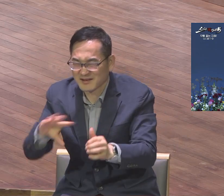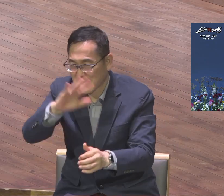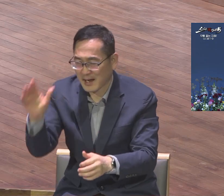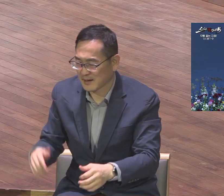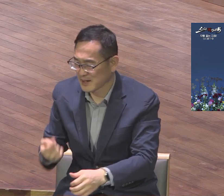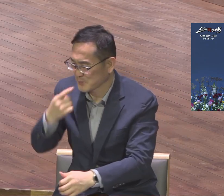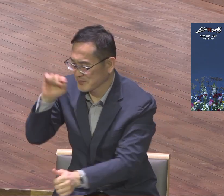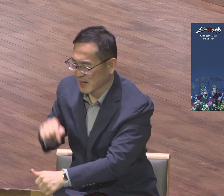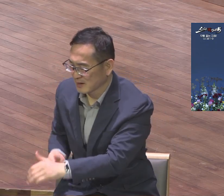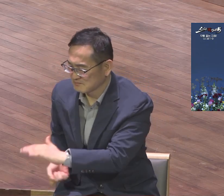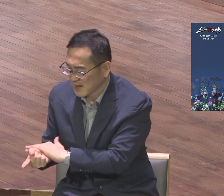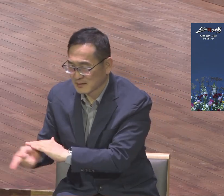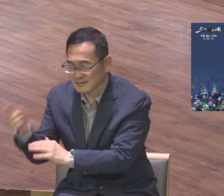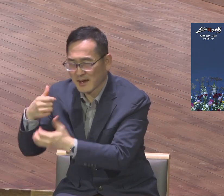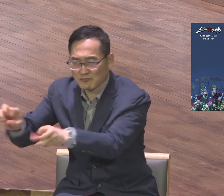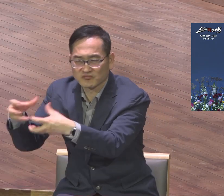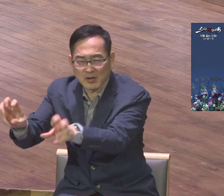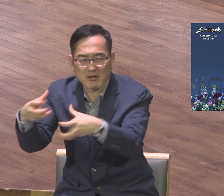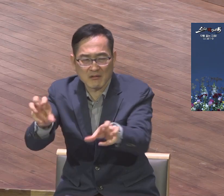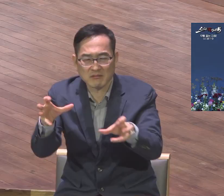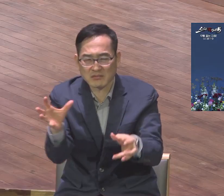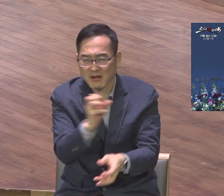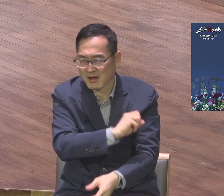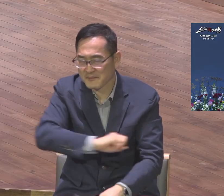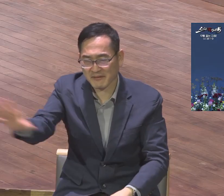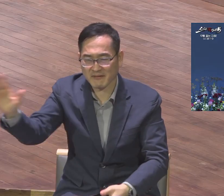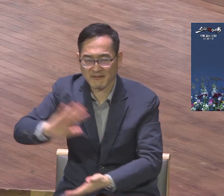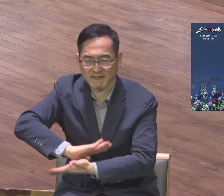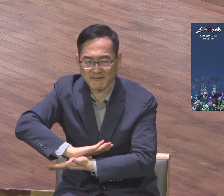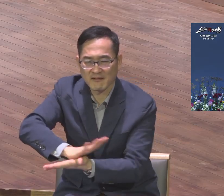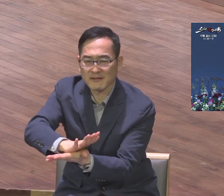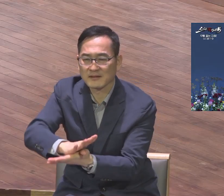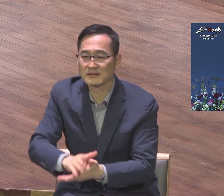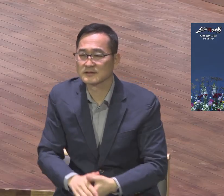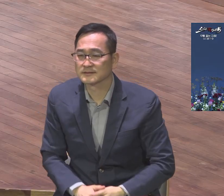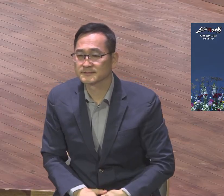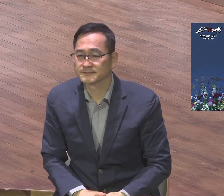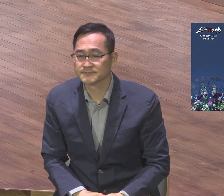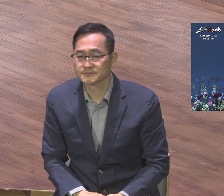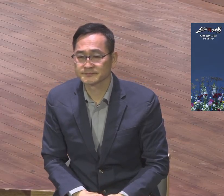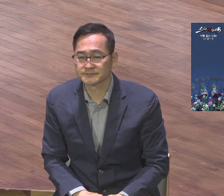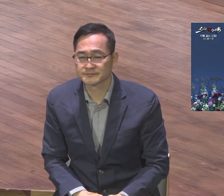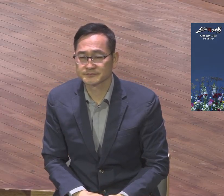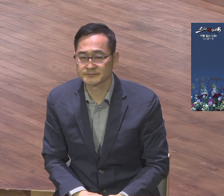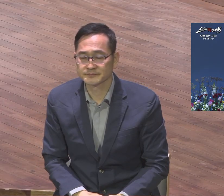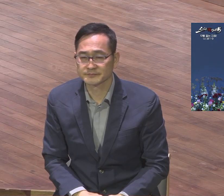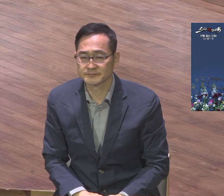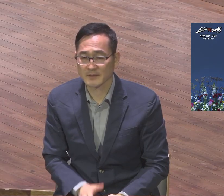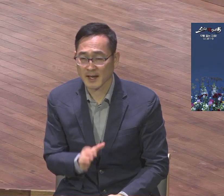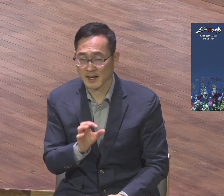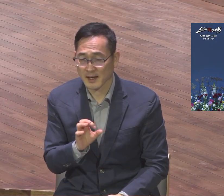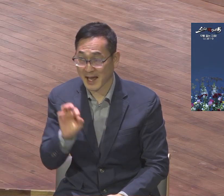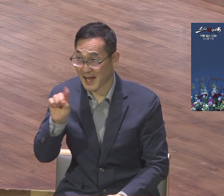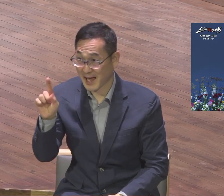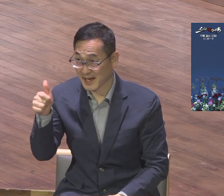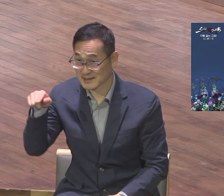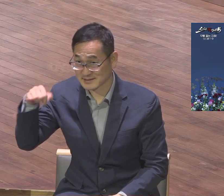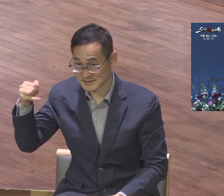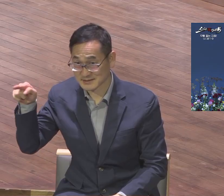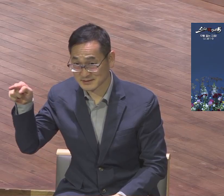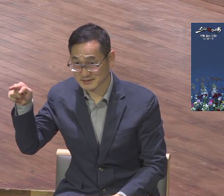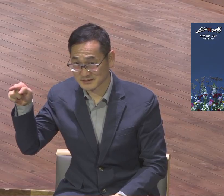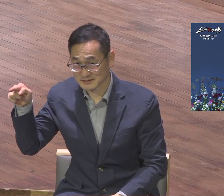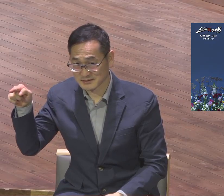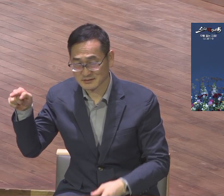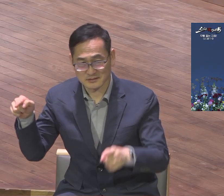까부수는 영적 개혁을 그렇게 일으켰습니다. 특별히 아스는 모세가 광야에서 들었던